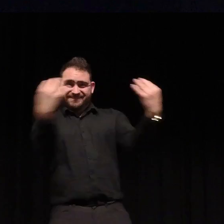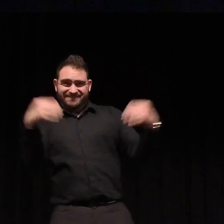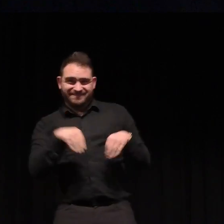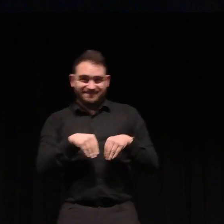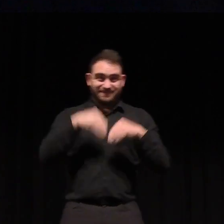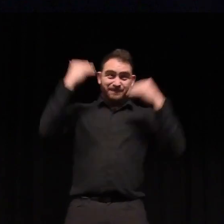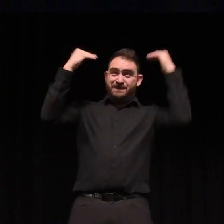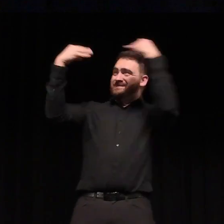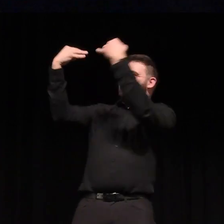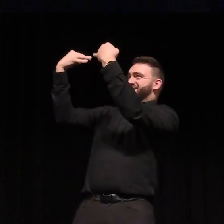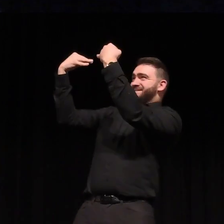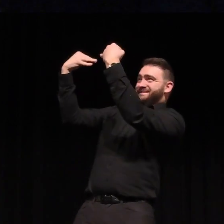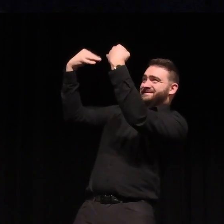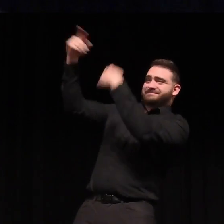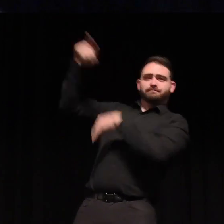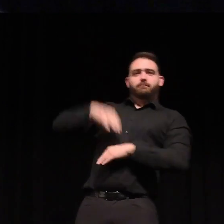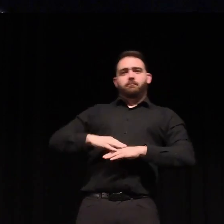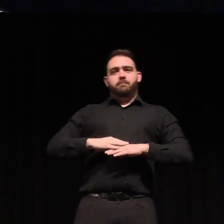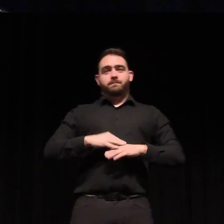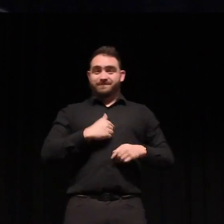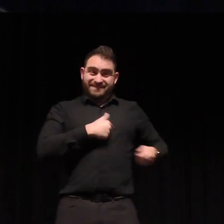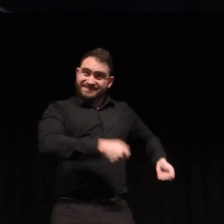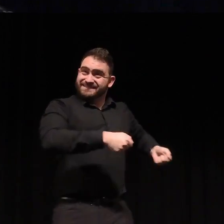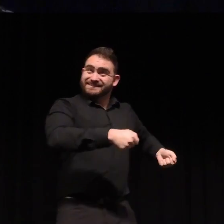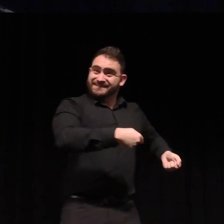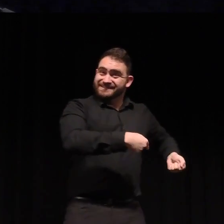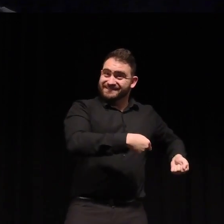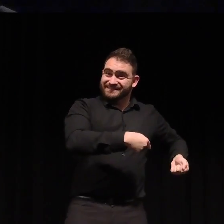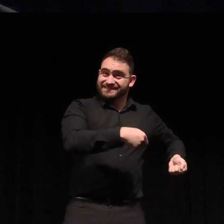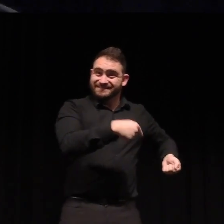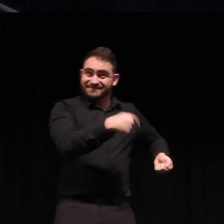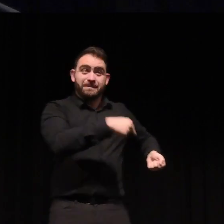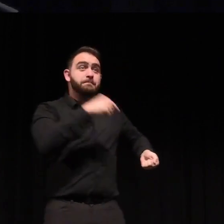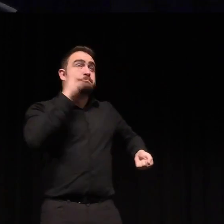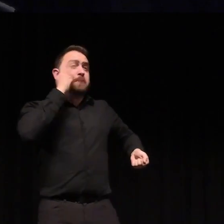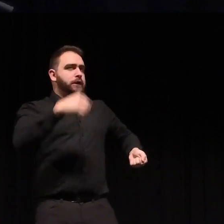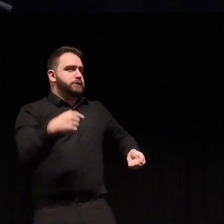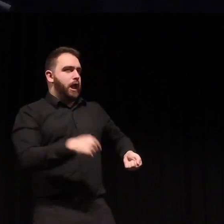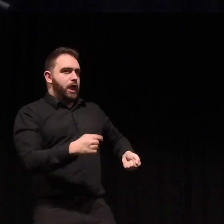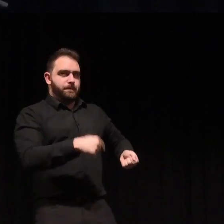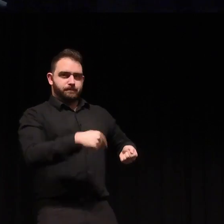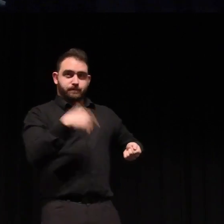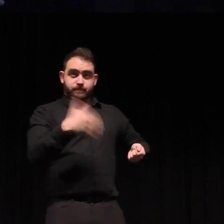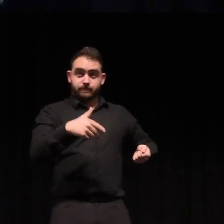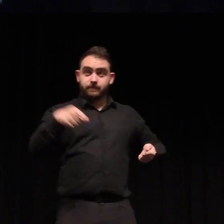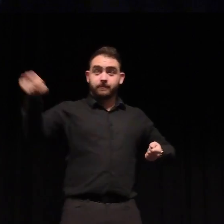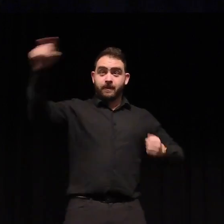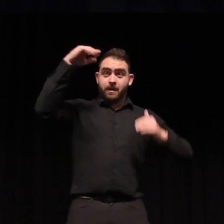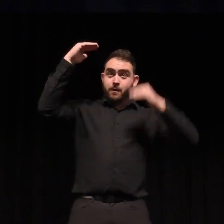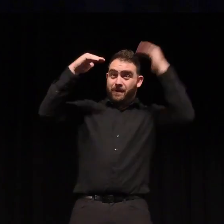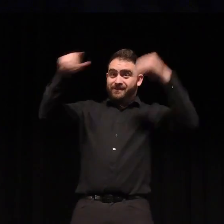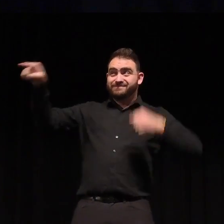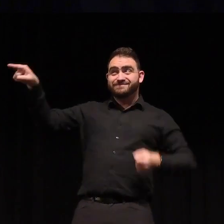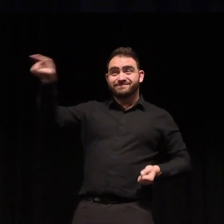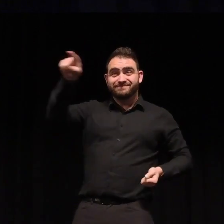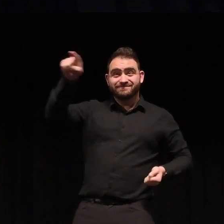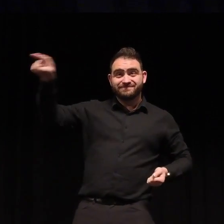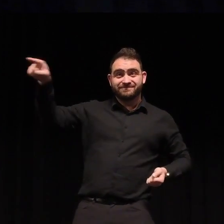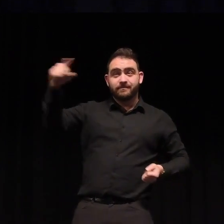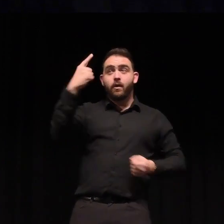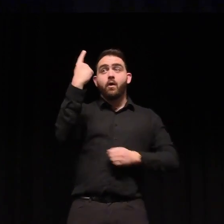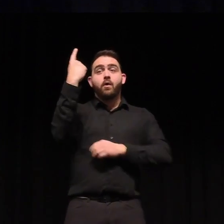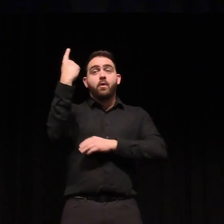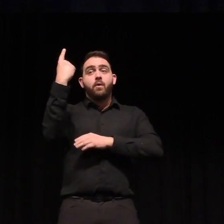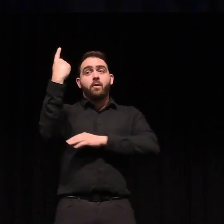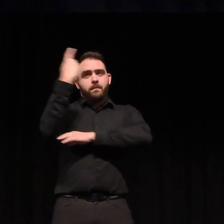adultes. Puis il a dit, j'ai dans mon sac quelque chose qui va rappeler aux adultes qu'une fois par jour, ils devraient jouer